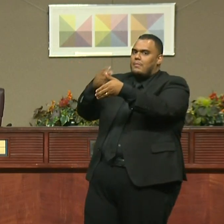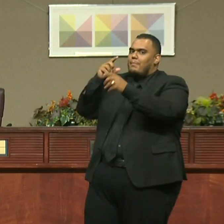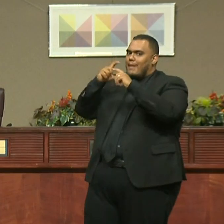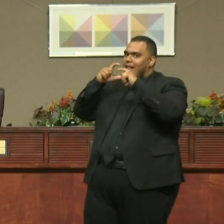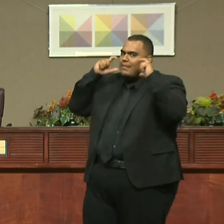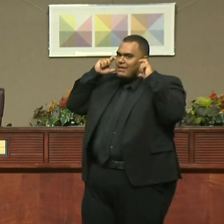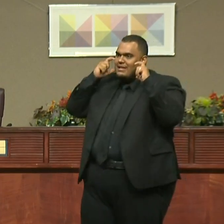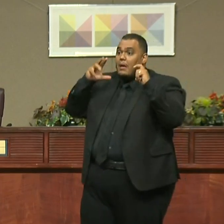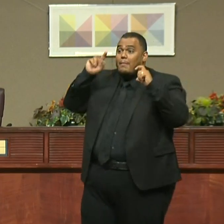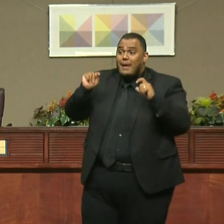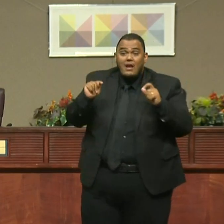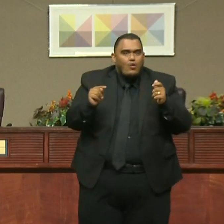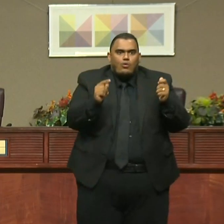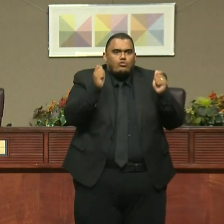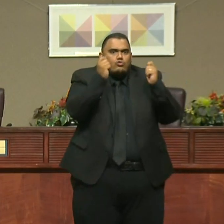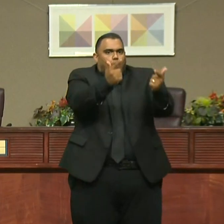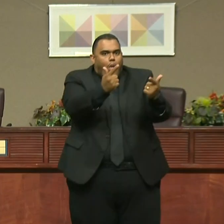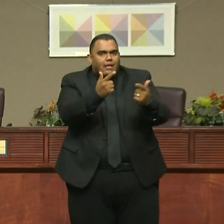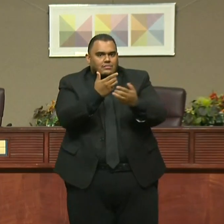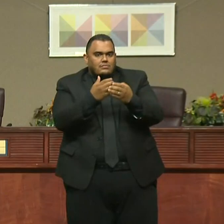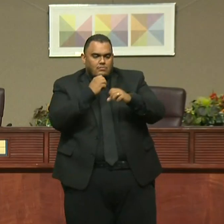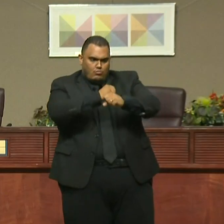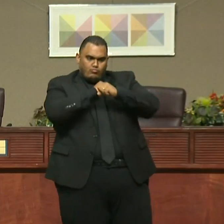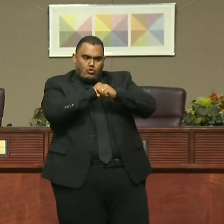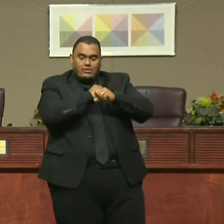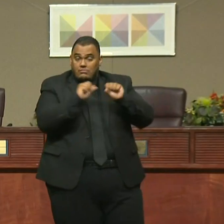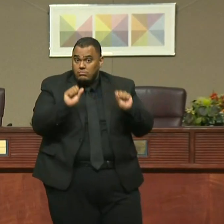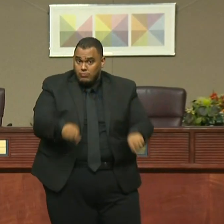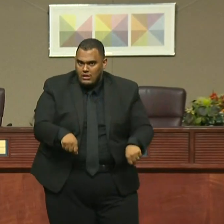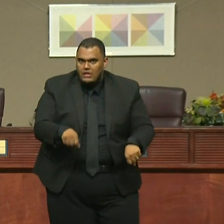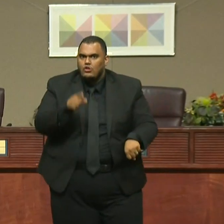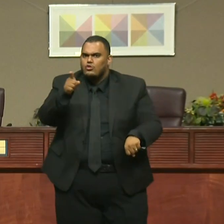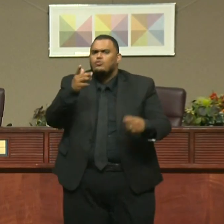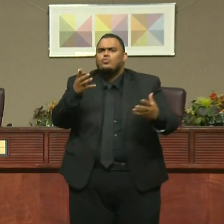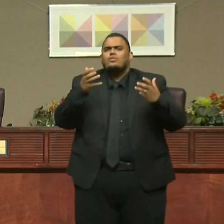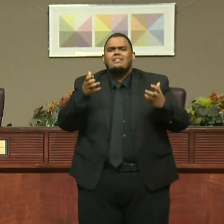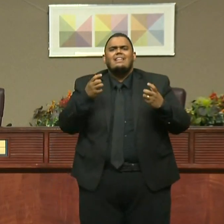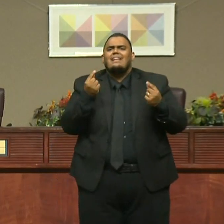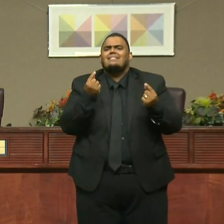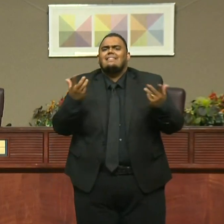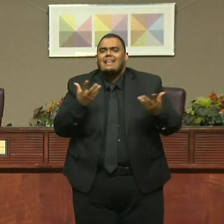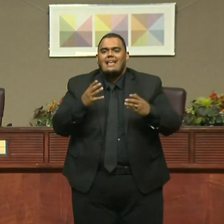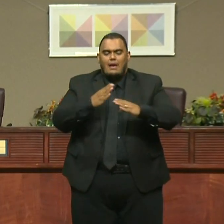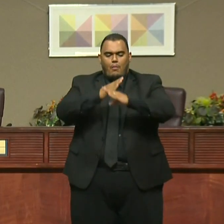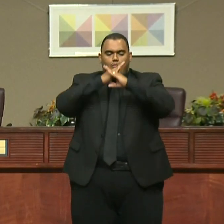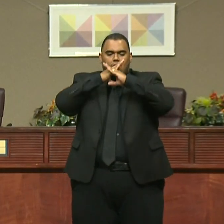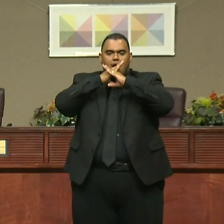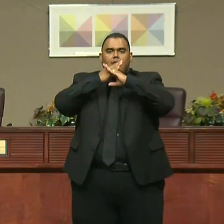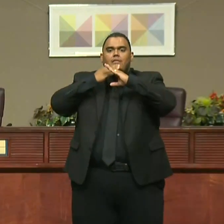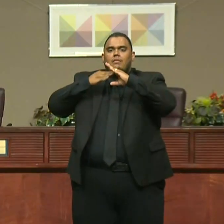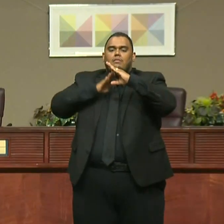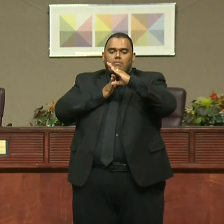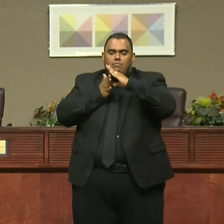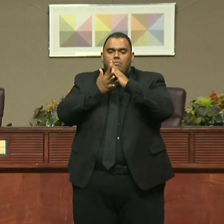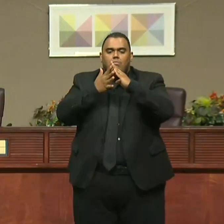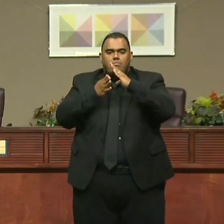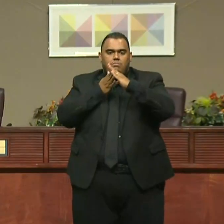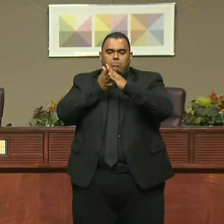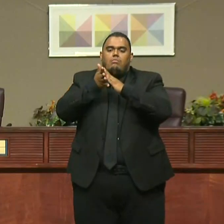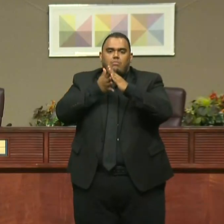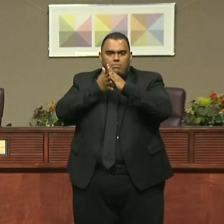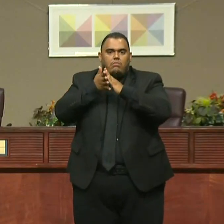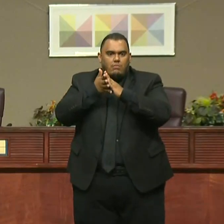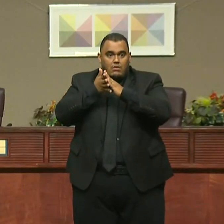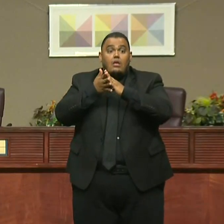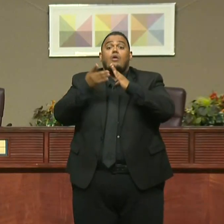cualquier máscara protege, porque lo que tú estás tratando de hacer es bloquear las partículas de saliva cuando hablas y